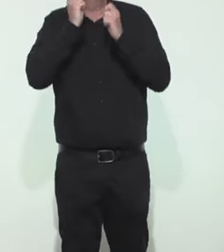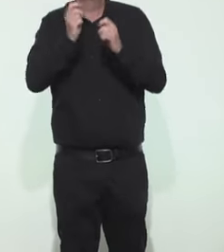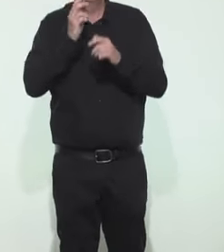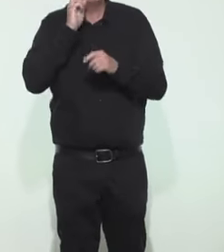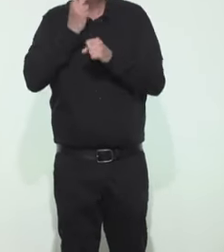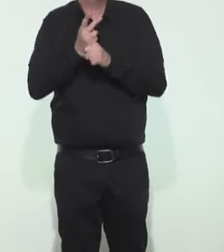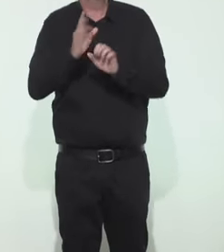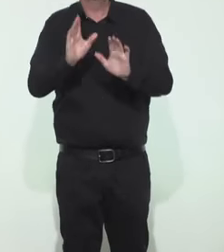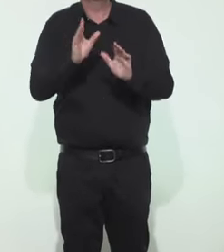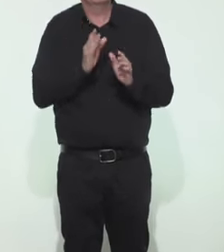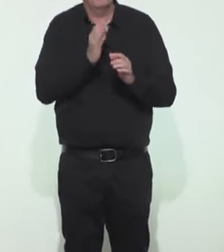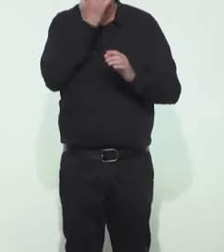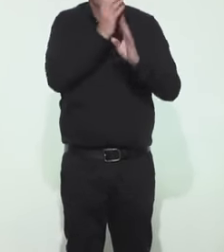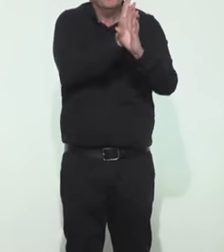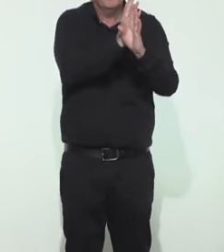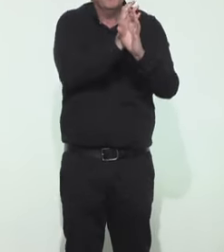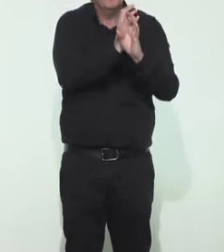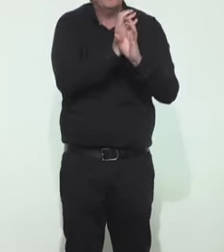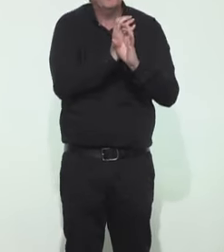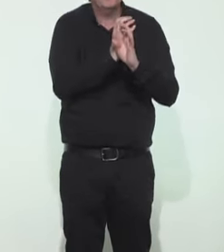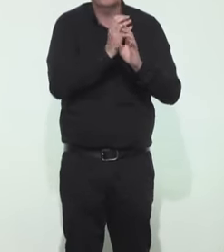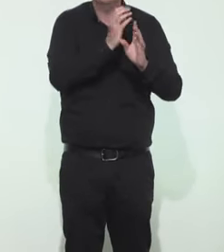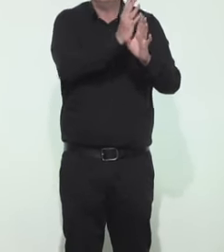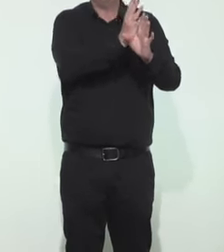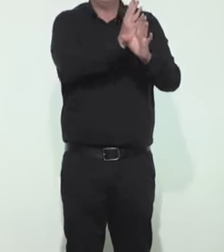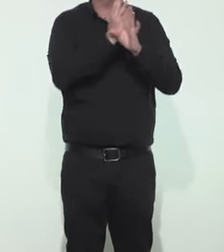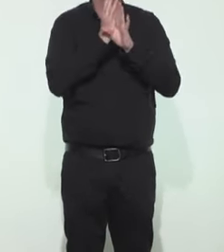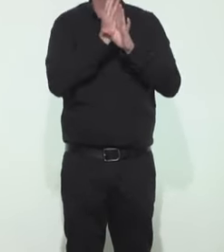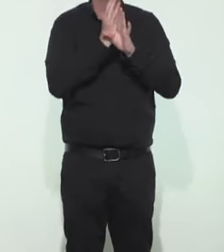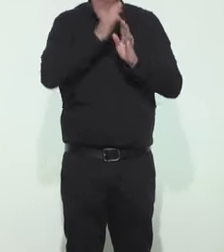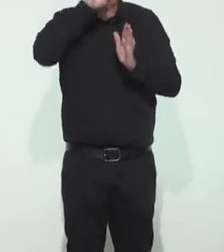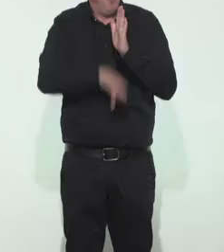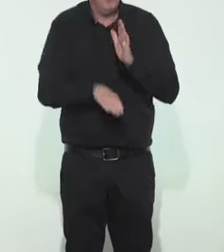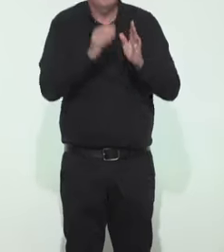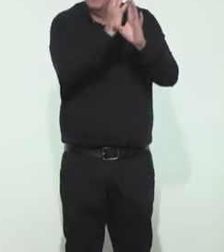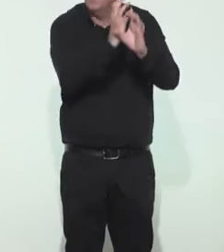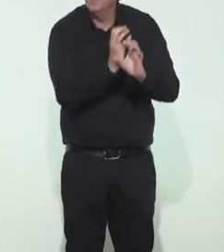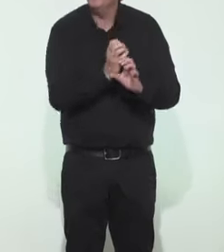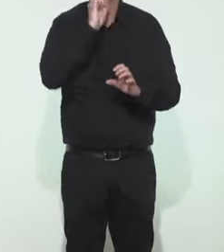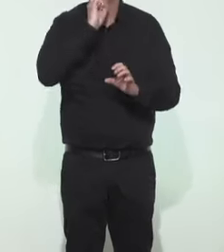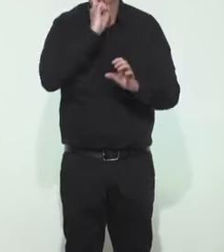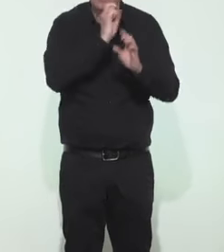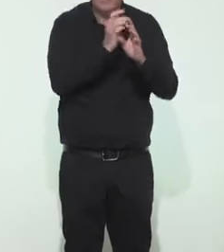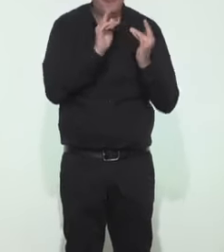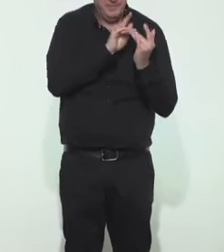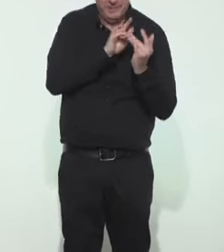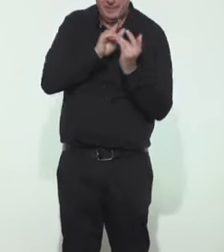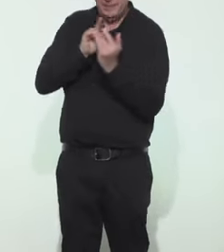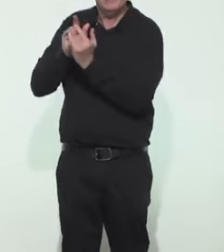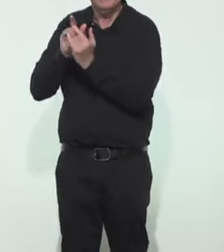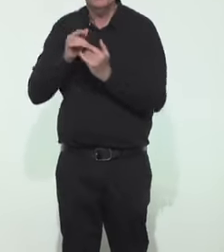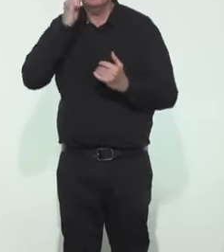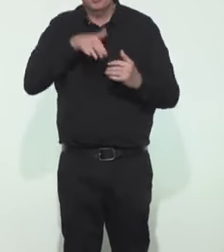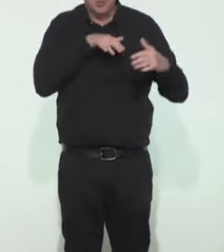une c'est une lente diminution de l'augmentation ça c'est ça peut être étrange de dire ça mais le nombre de lits nécessaires chaque jour